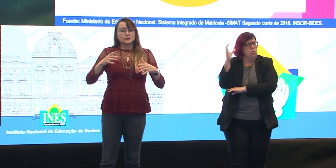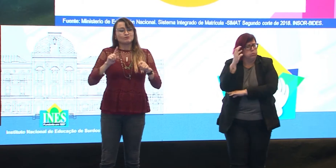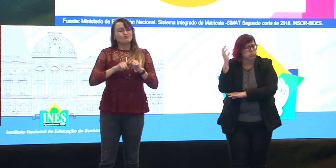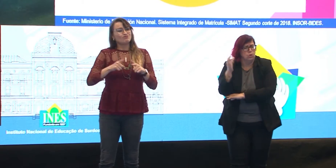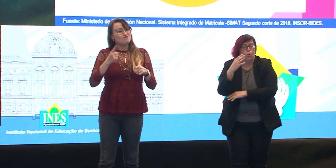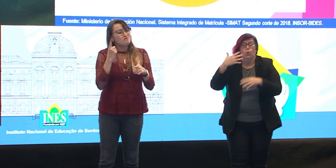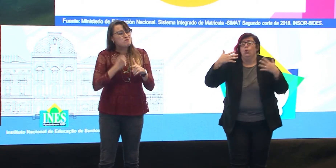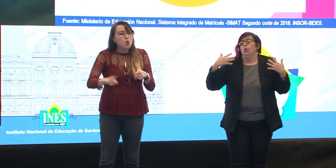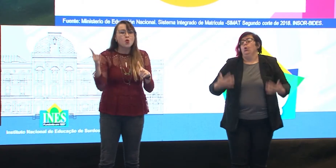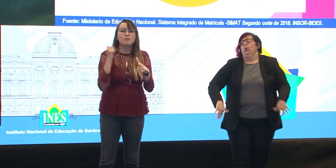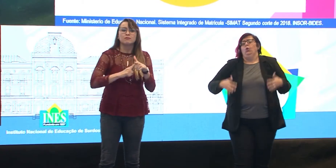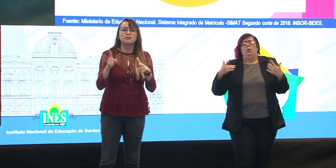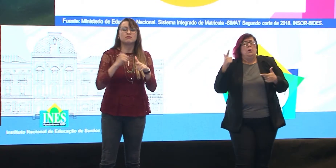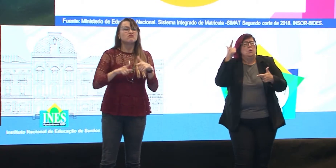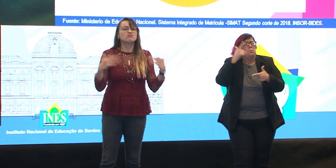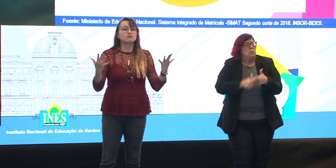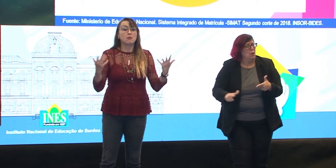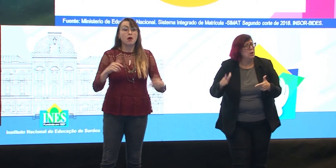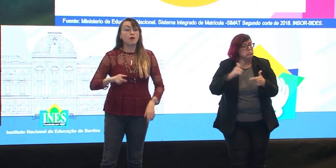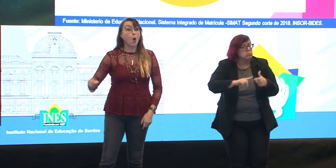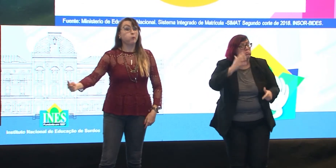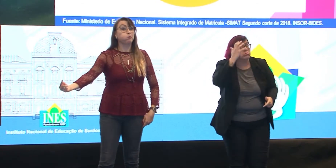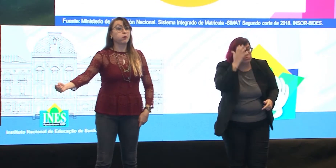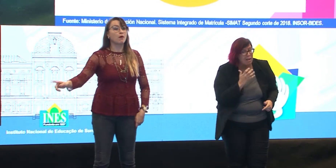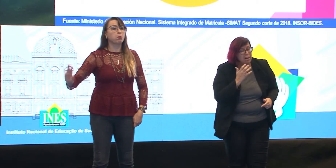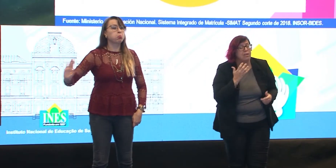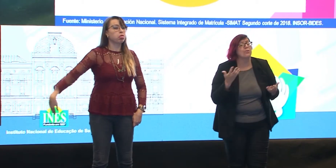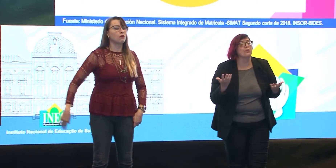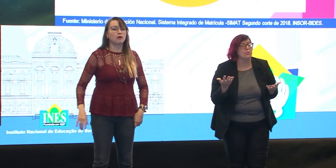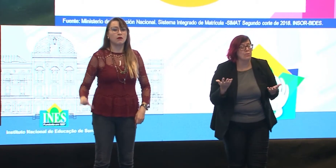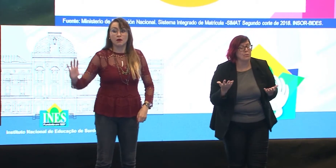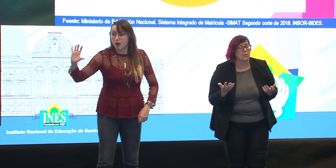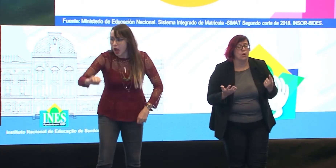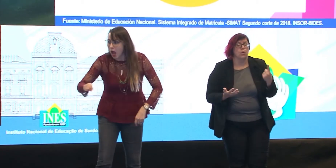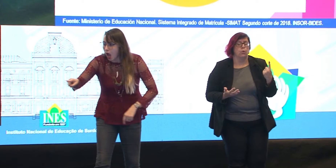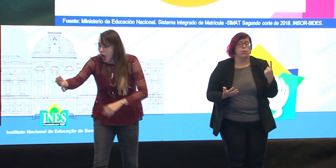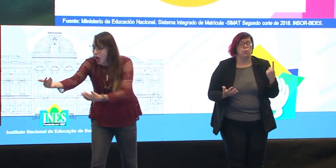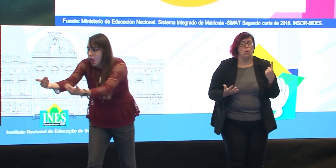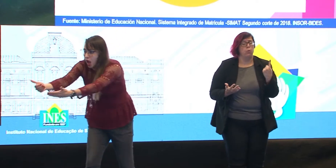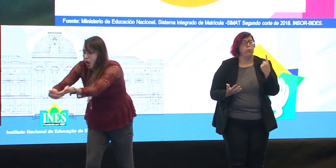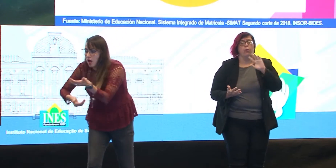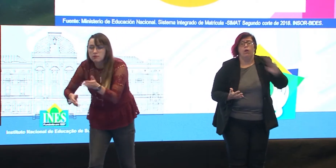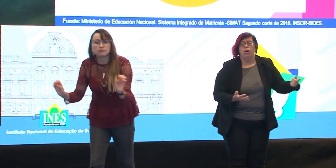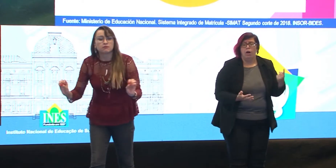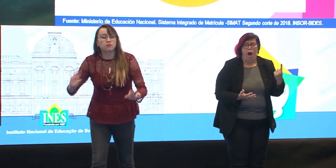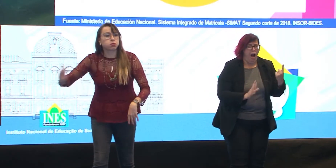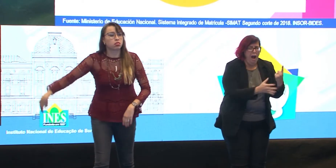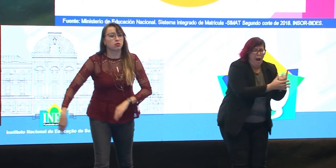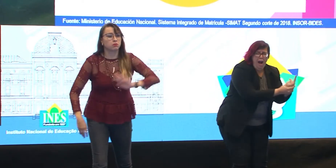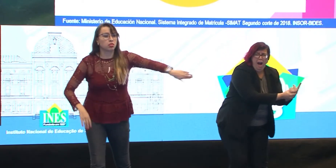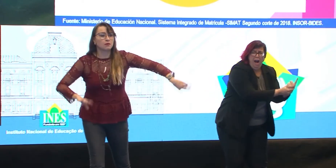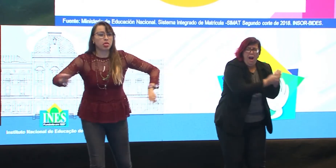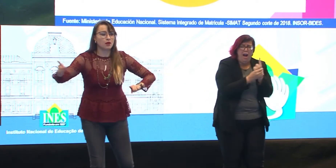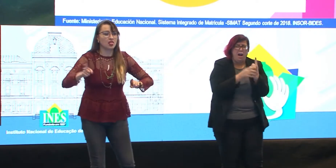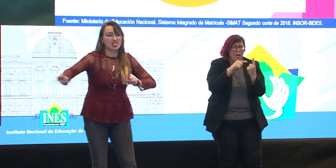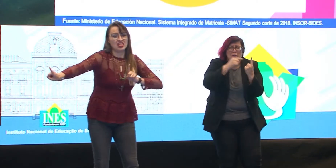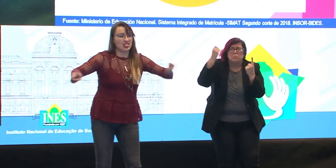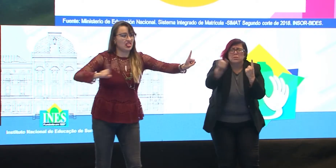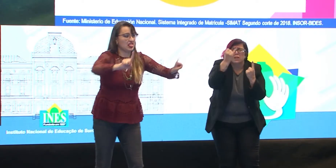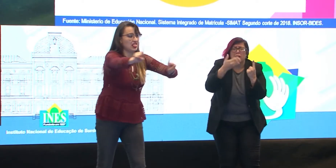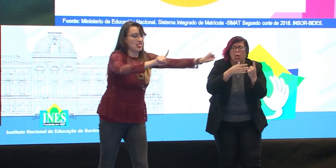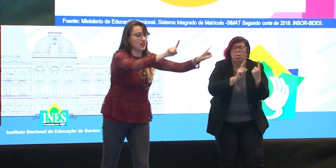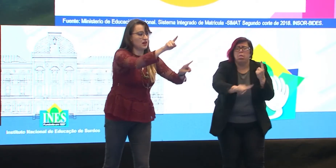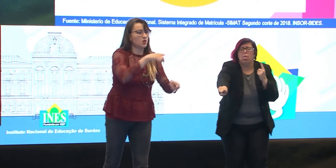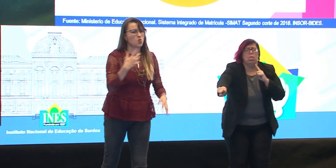A Colômbia, ela tem uma questão muito grande tentando